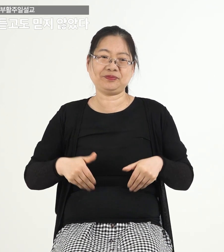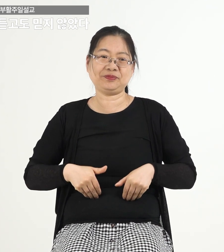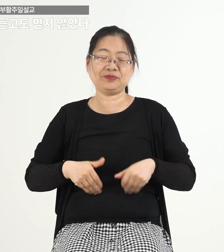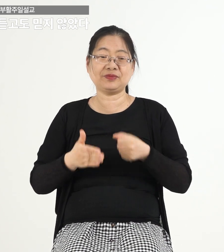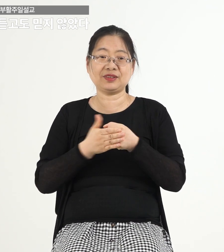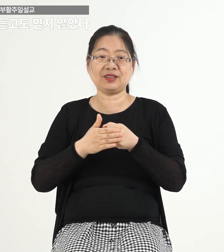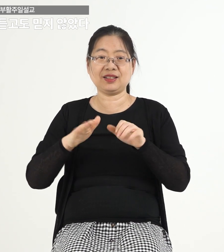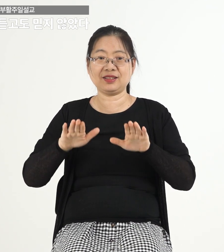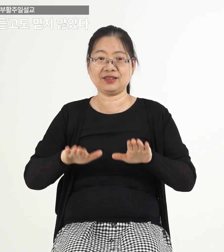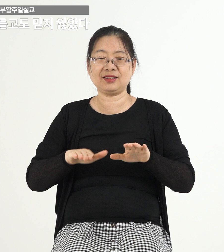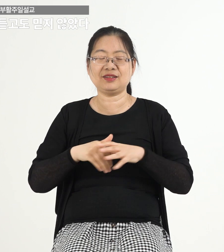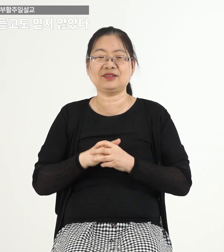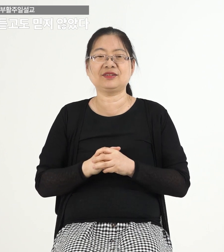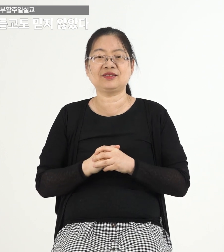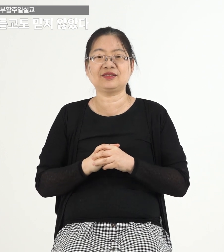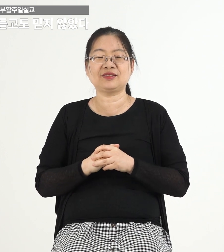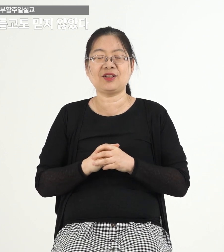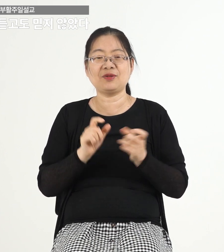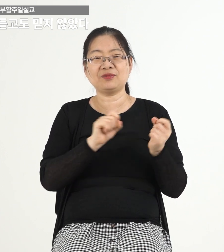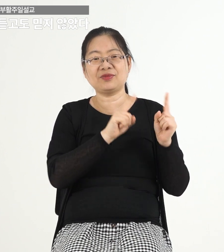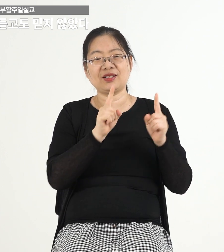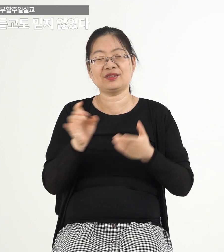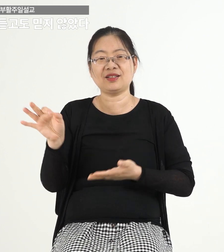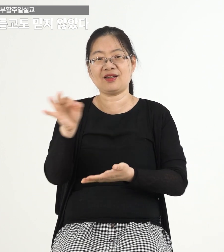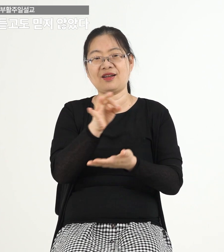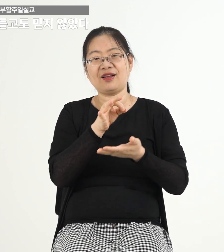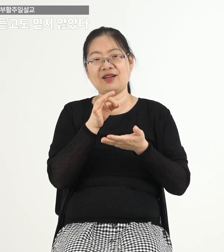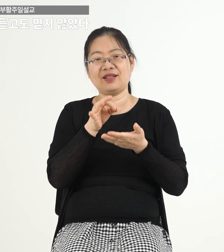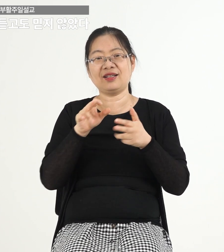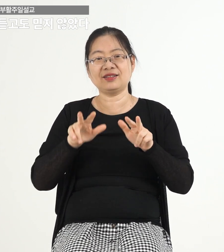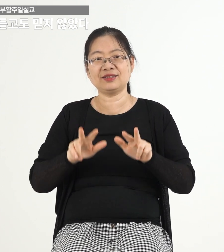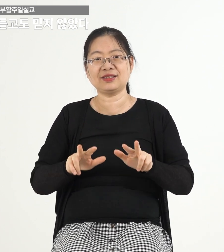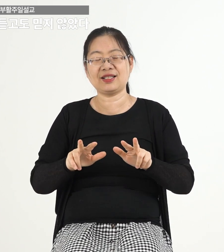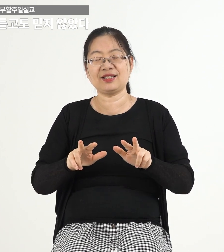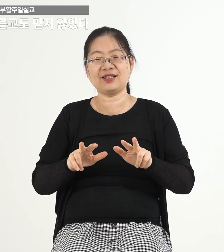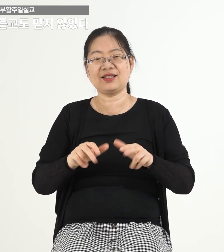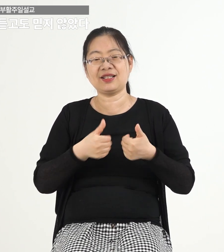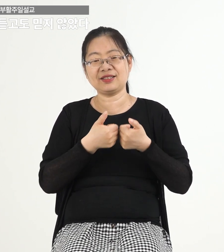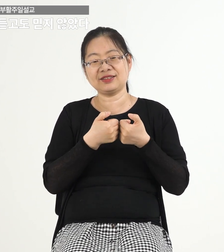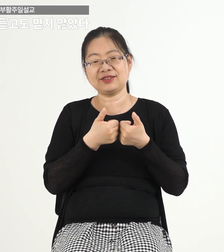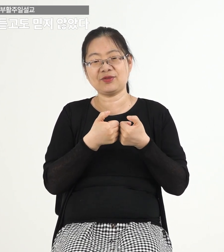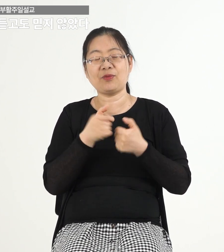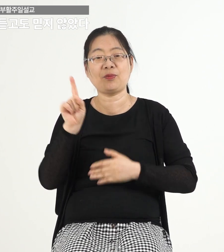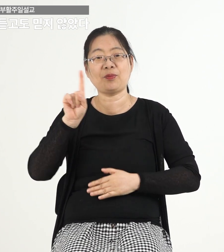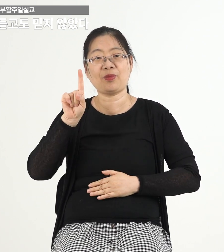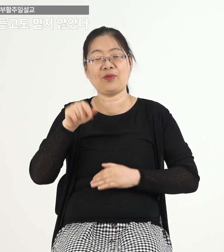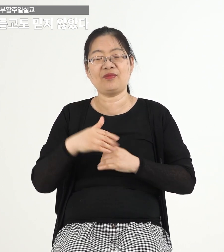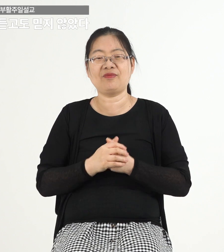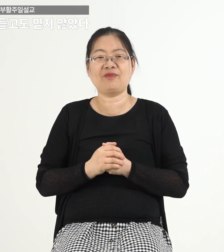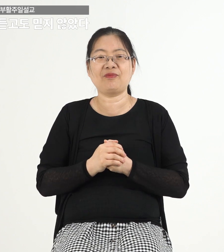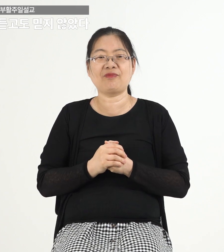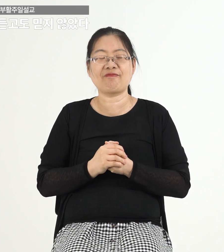그래서 이번 부활절 헌금은 이제 당회에서 의논하기를